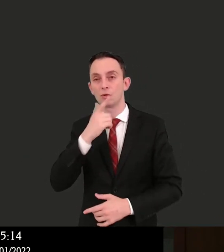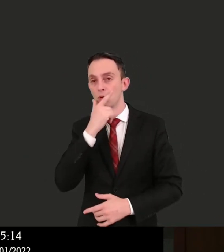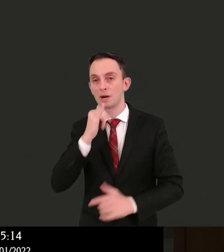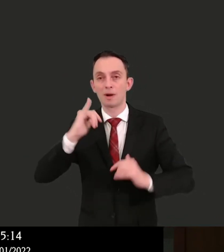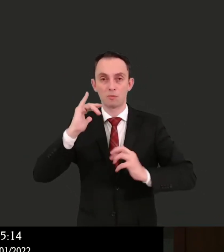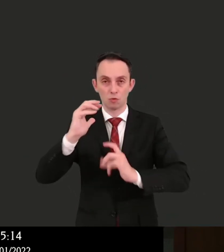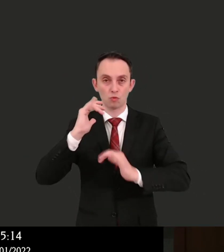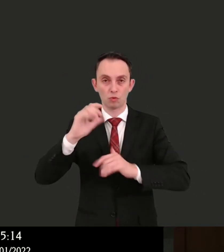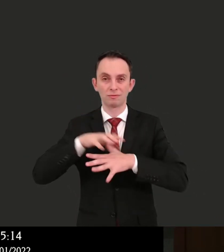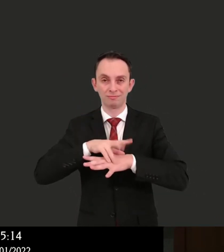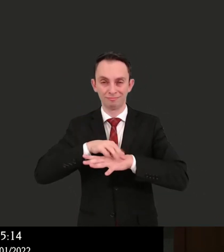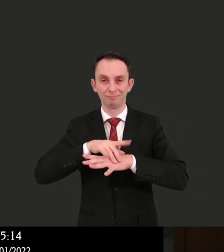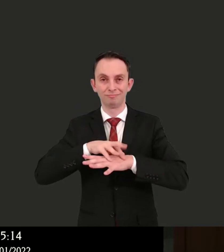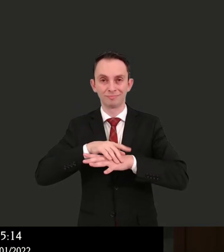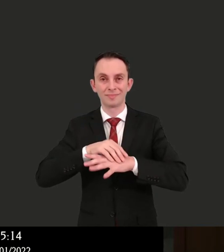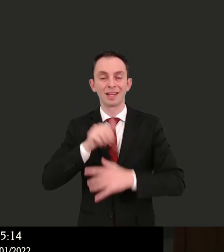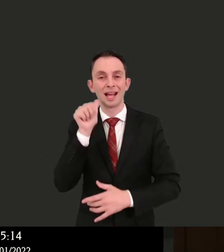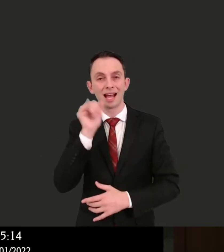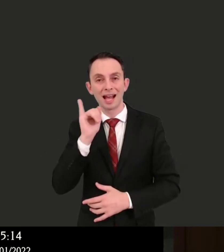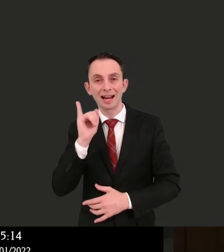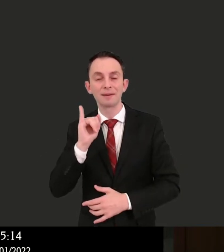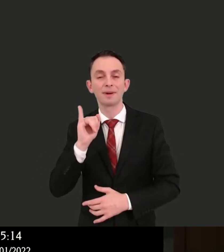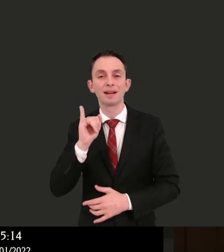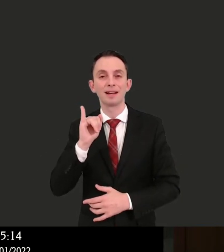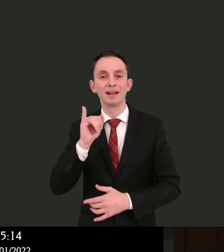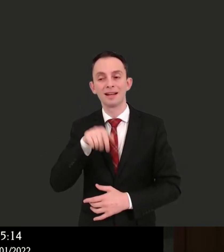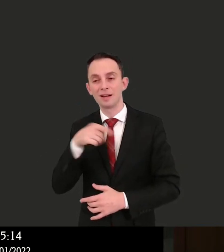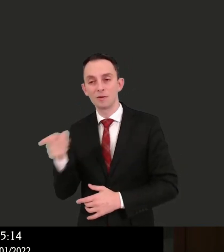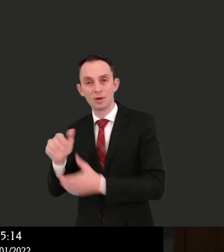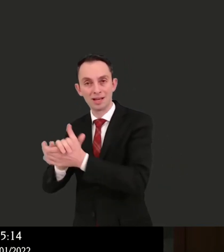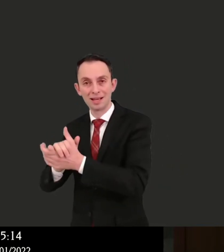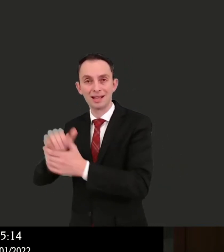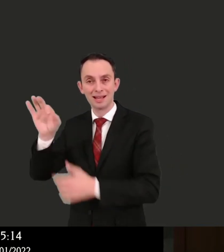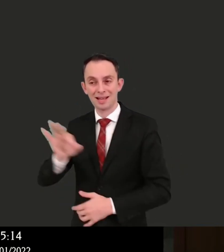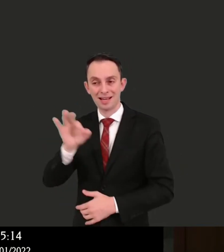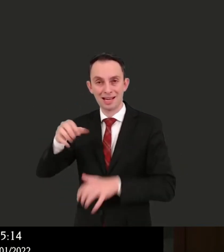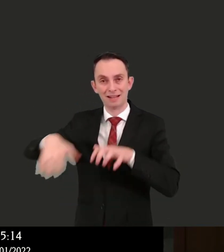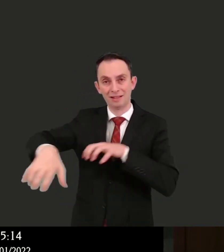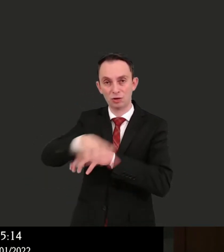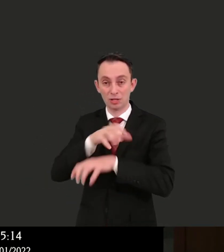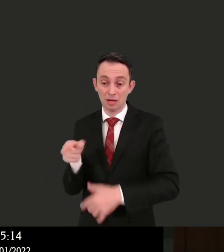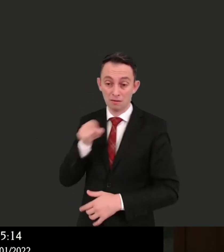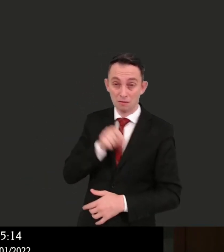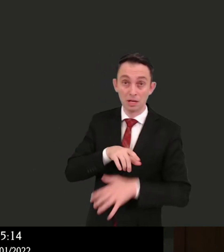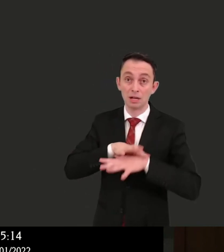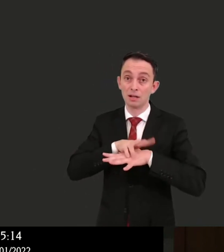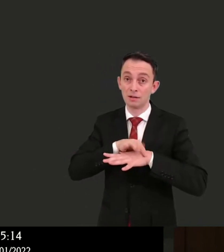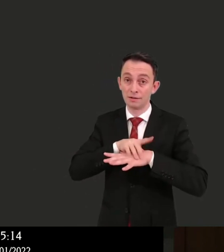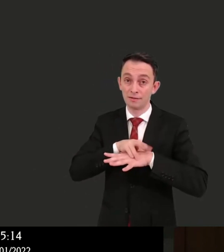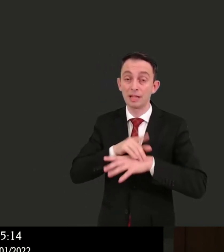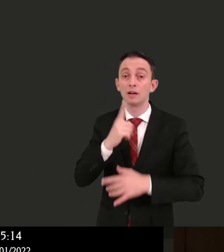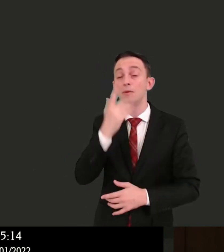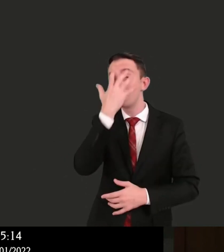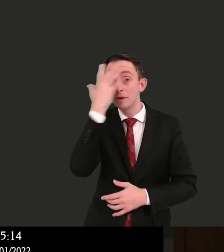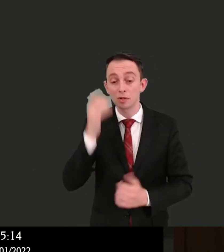Irmã Sandra, nora do encarregado regional de Guanambi, na Bahia, está muito enferma. Temos testemunhado de São José do